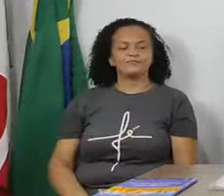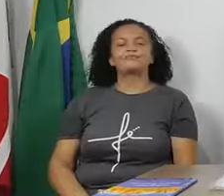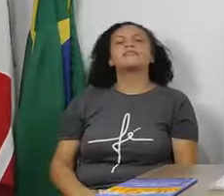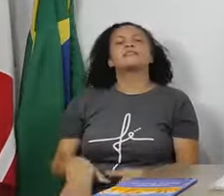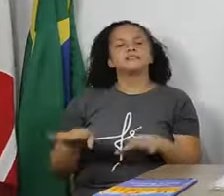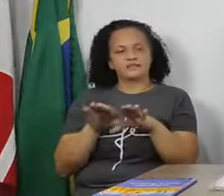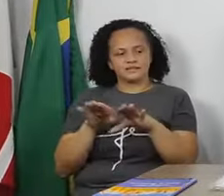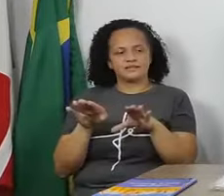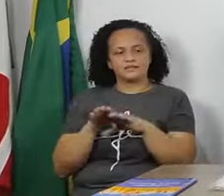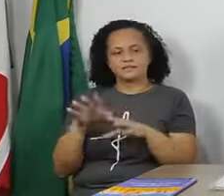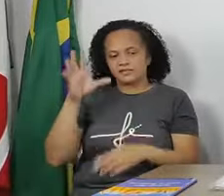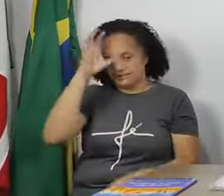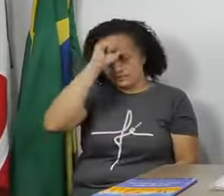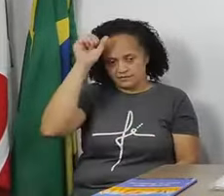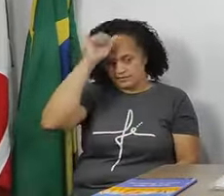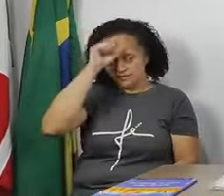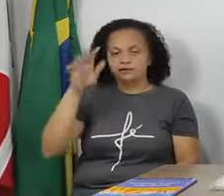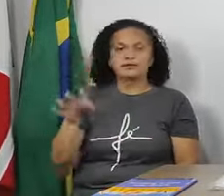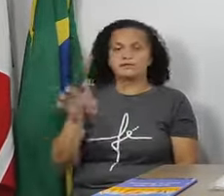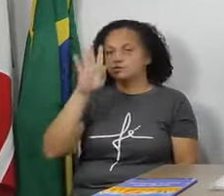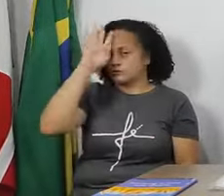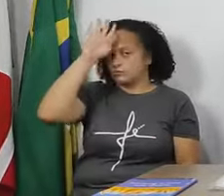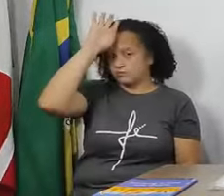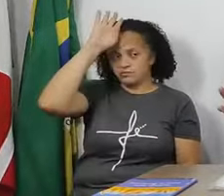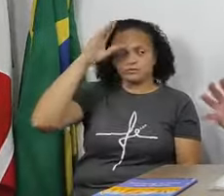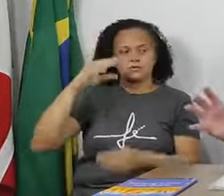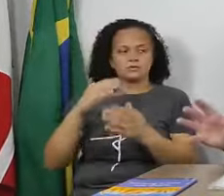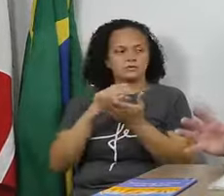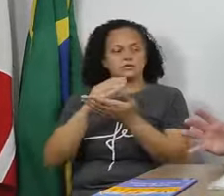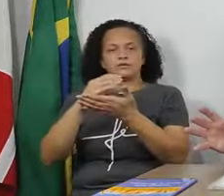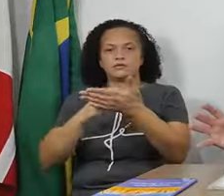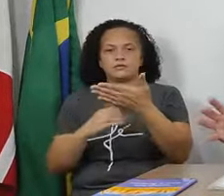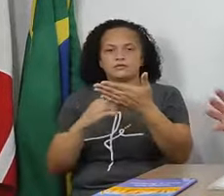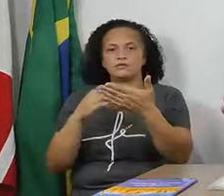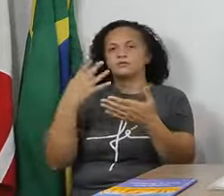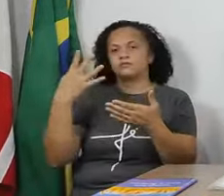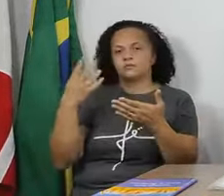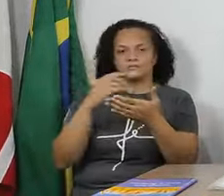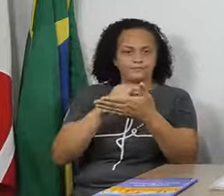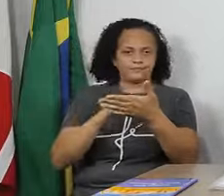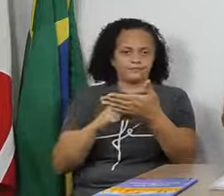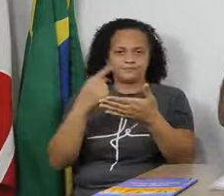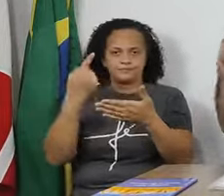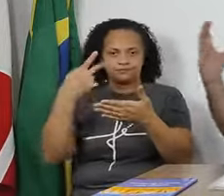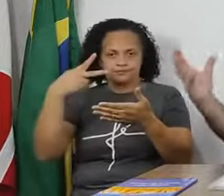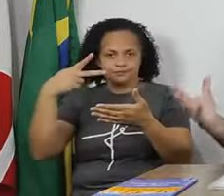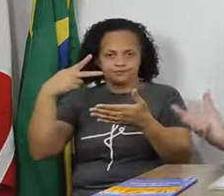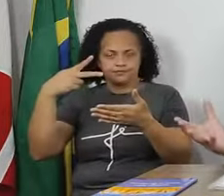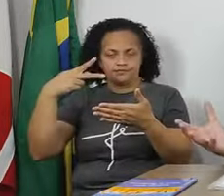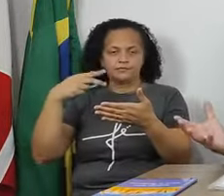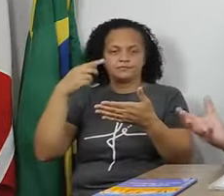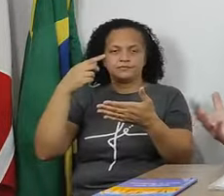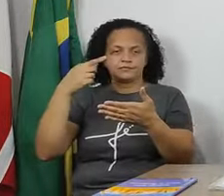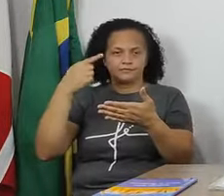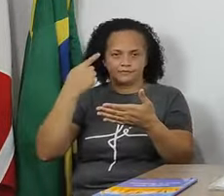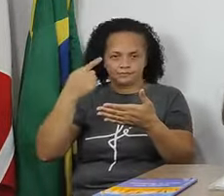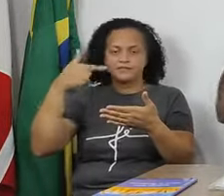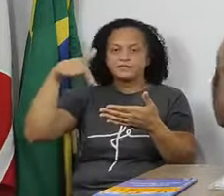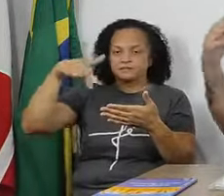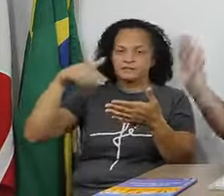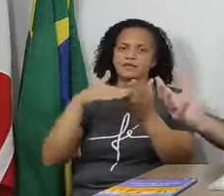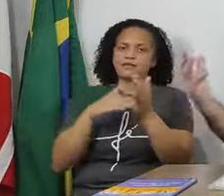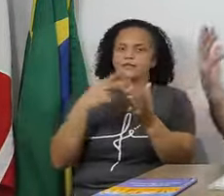também com Romanos capítulo 4, do 17 até o 21, sobre o nosso pai na fé,